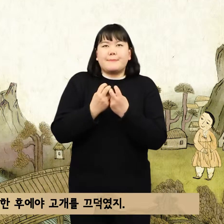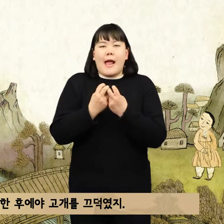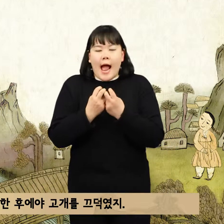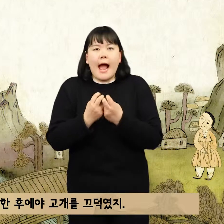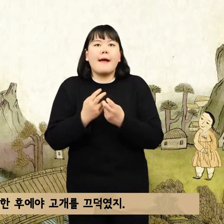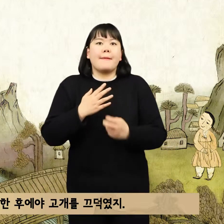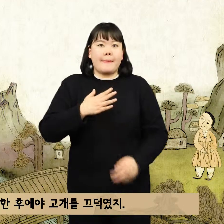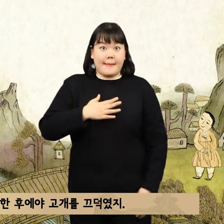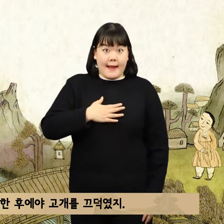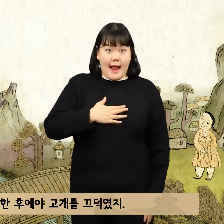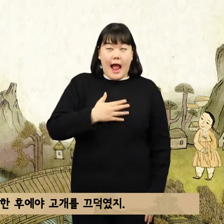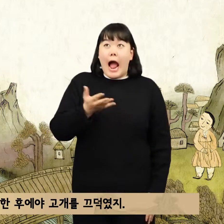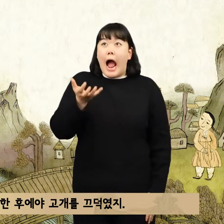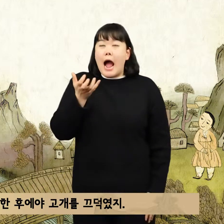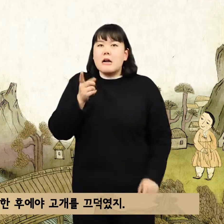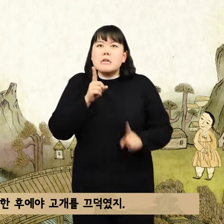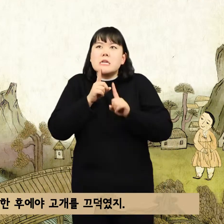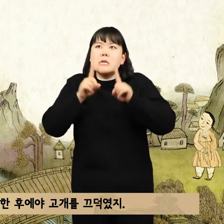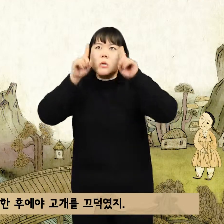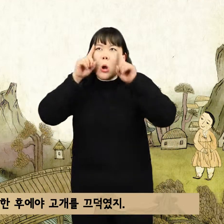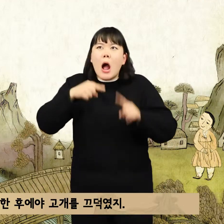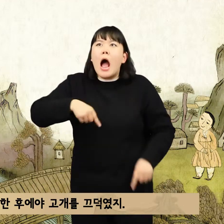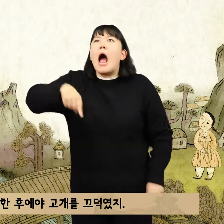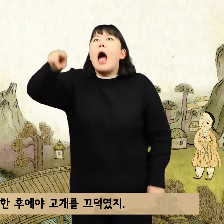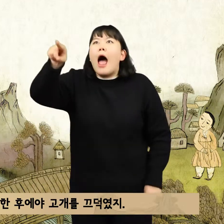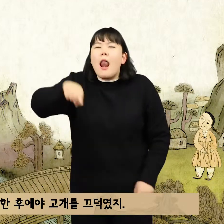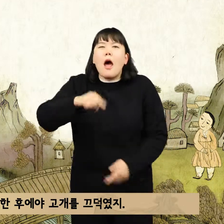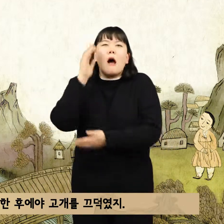후에야 고개를 끄덕였지.